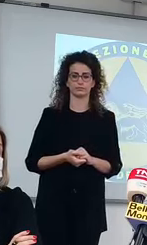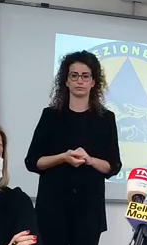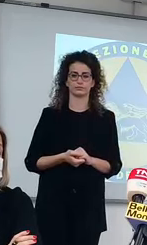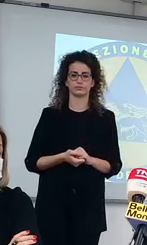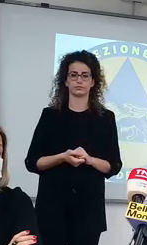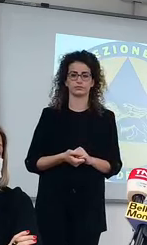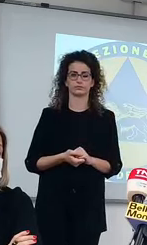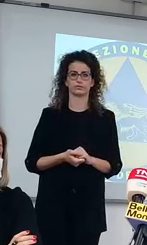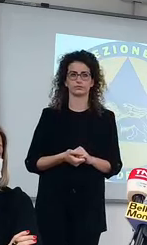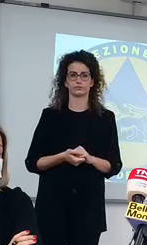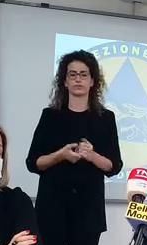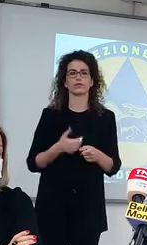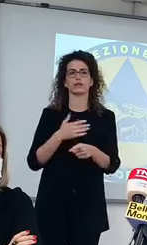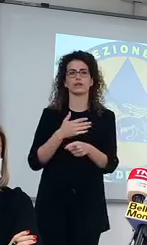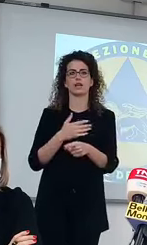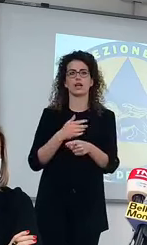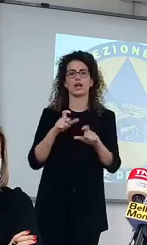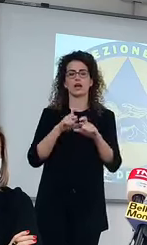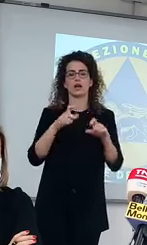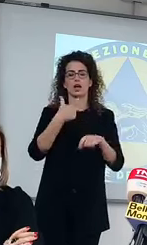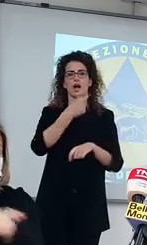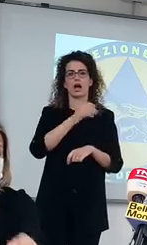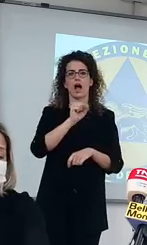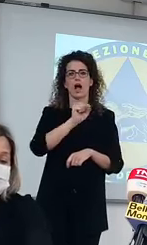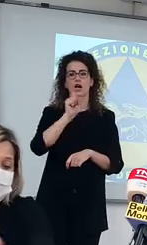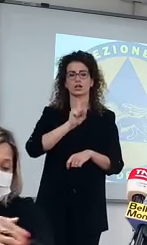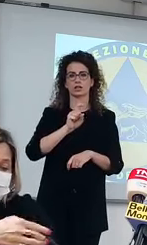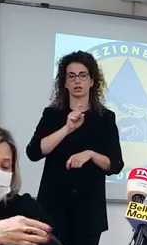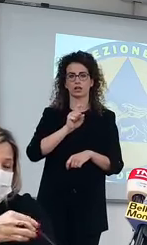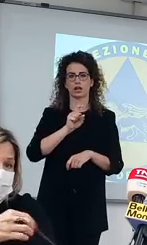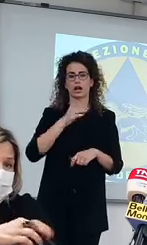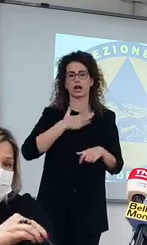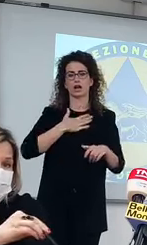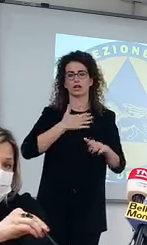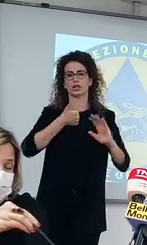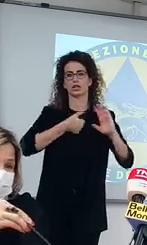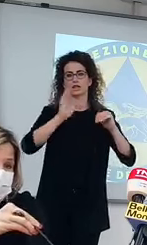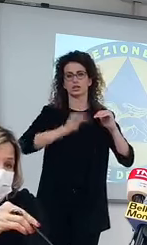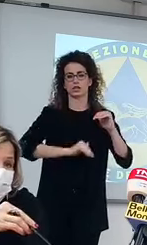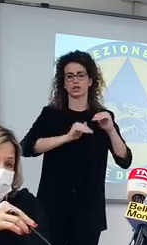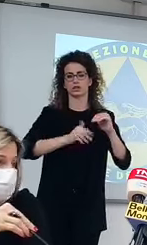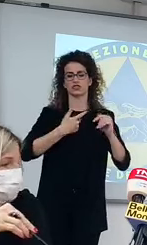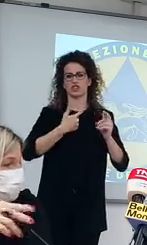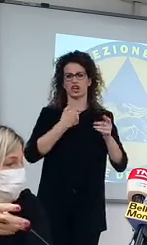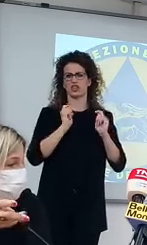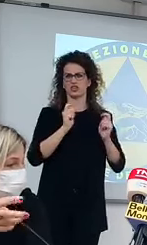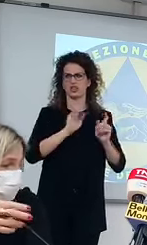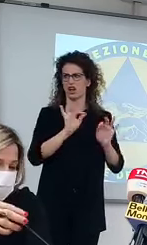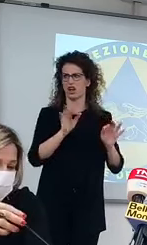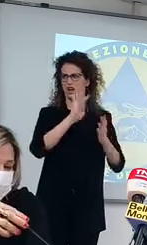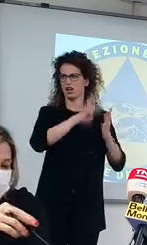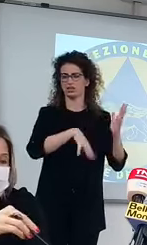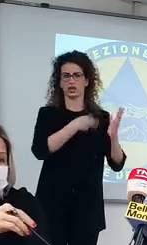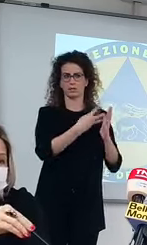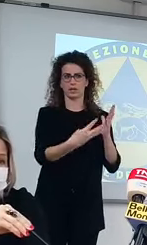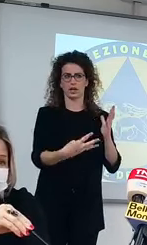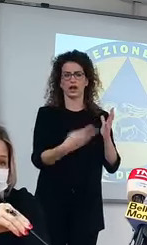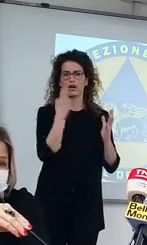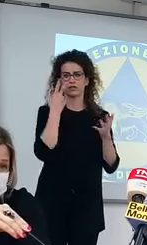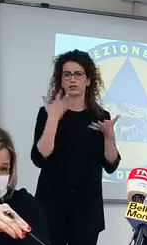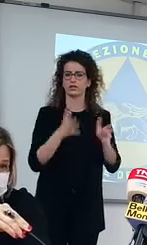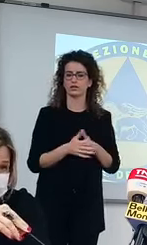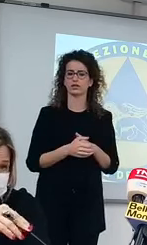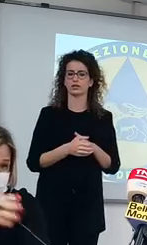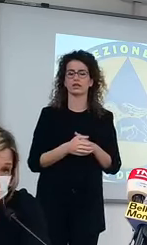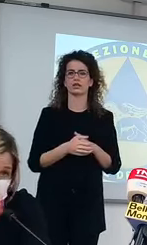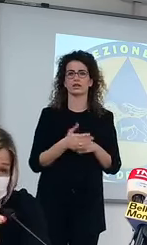Utilizzo di AstraZeneca sotto i 60 anni. Era uscita una tabella su qualche giornale, o comunque insomma, l'abbiamo vista noi. Insomma, ecco, quindi noi siamo